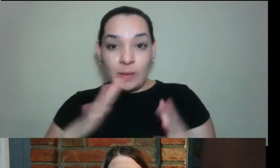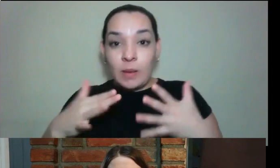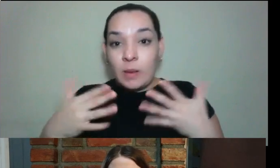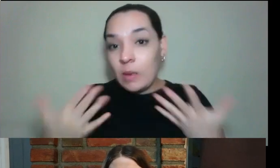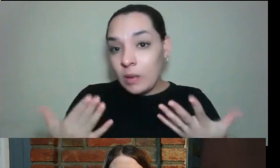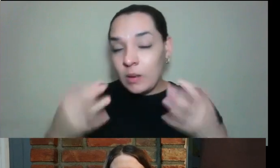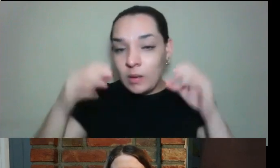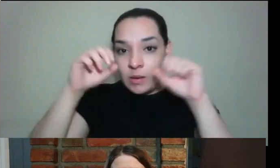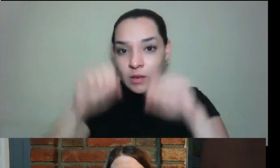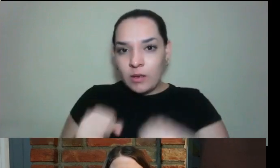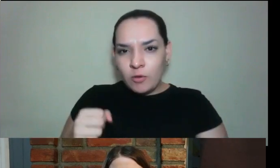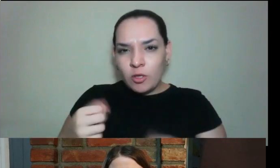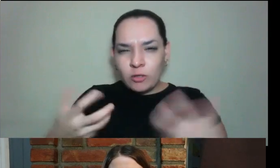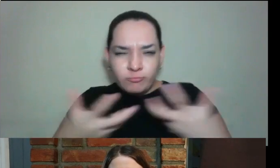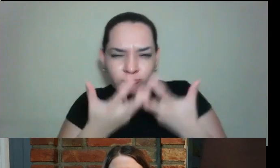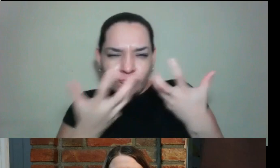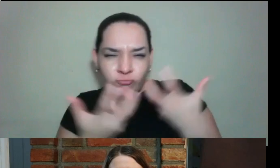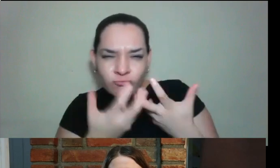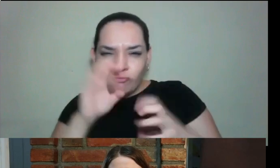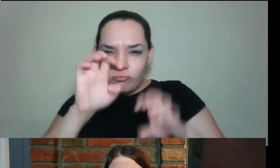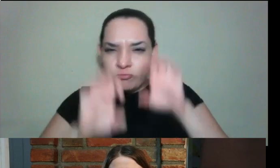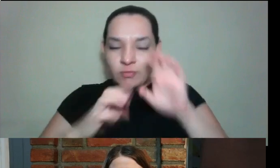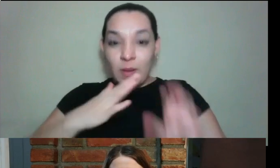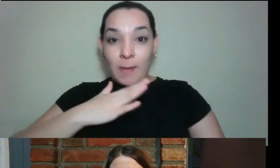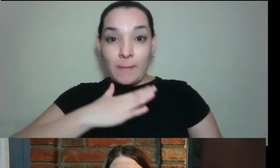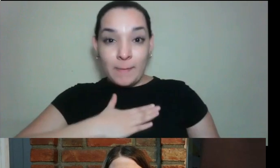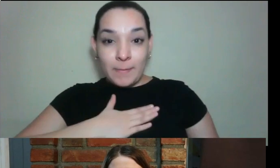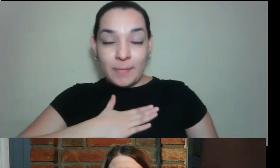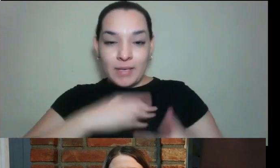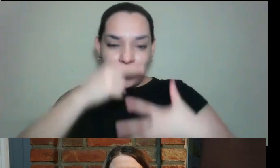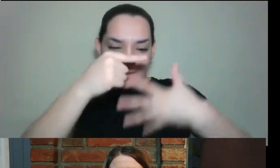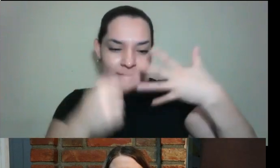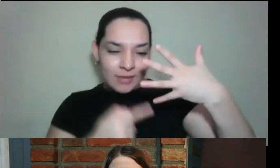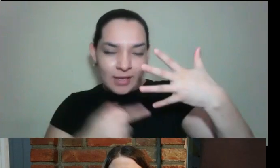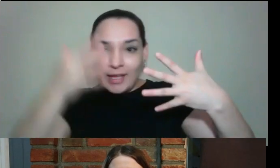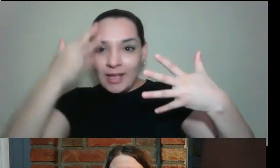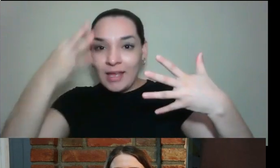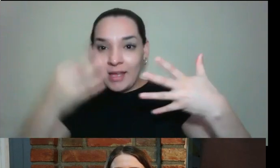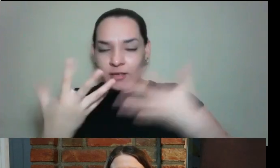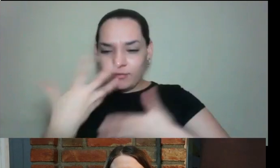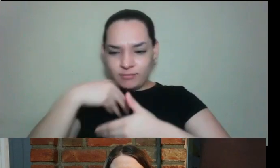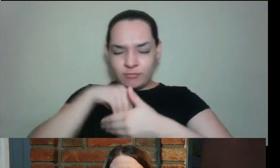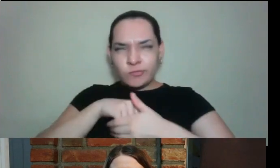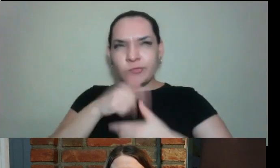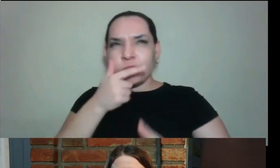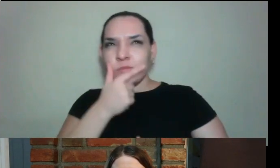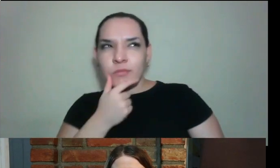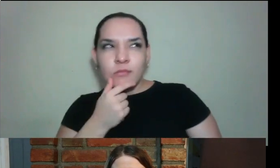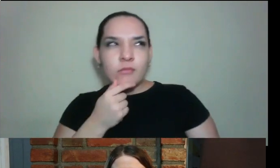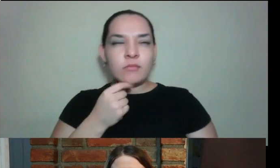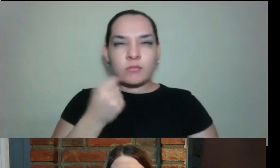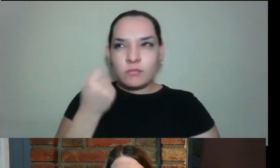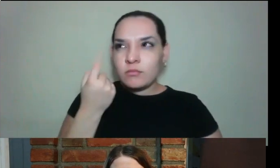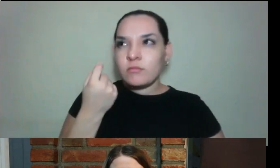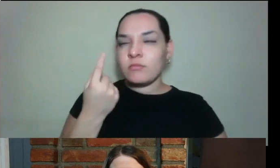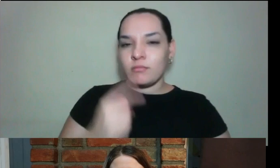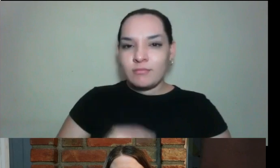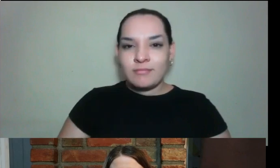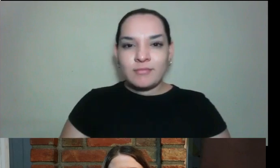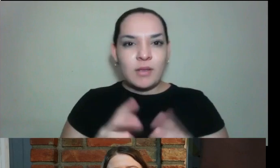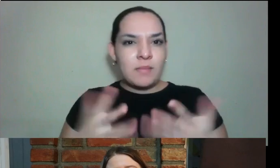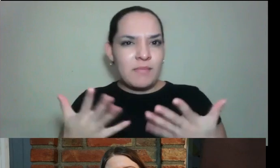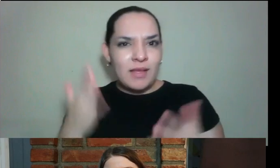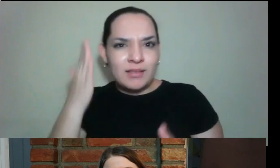poder entenderme, para poder autoindagarme, para poder evaluar mis creencias, para